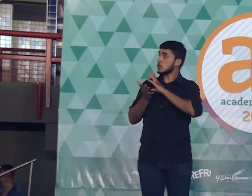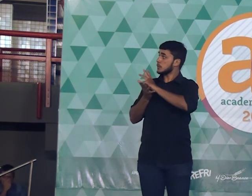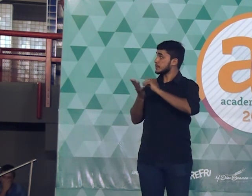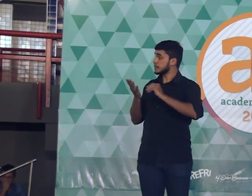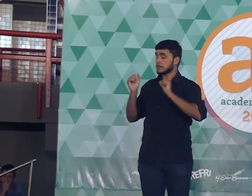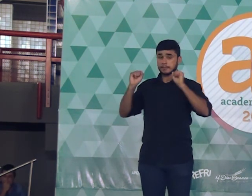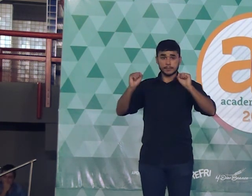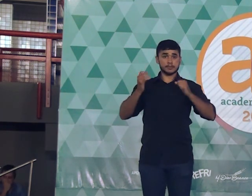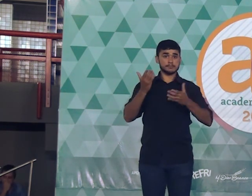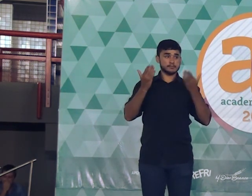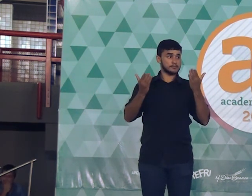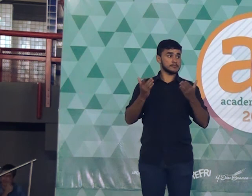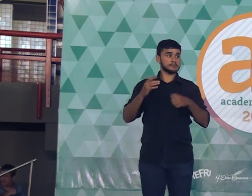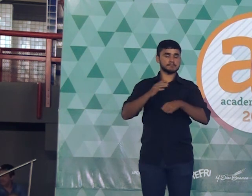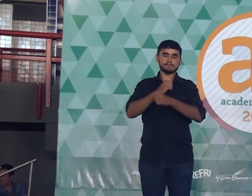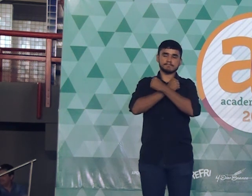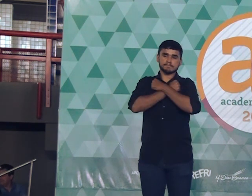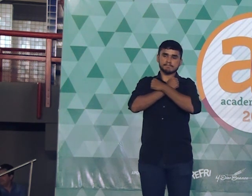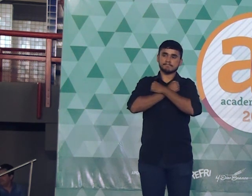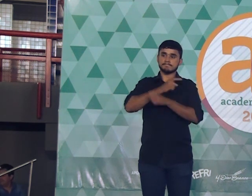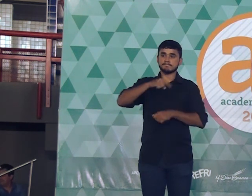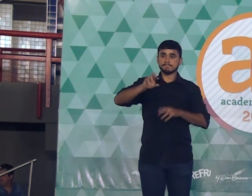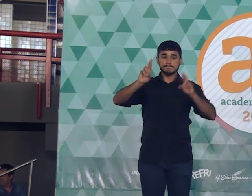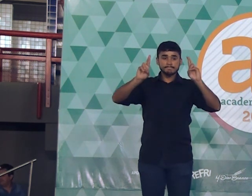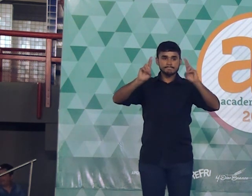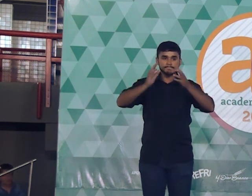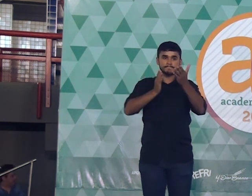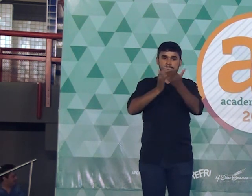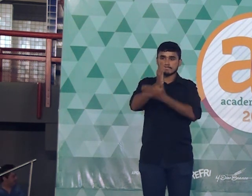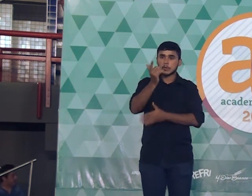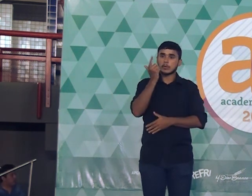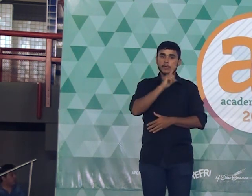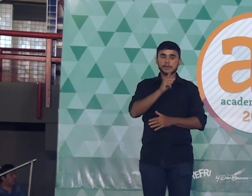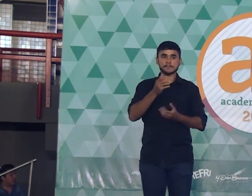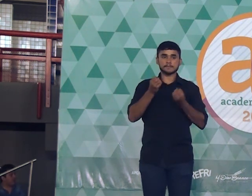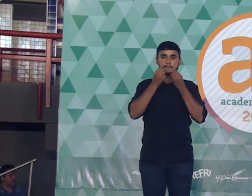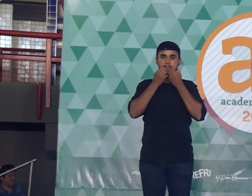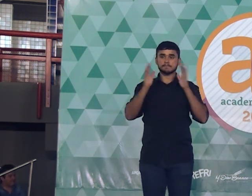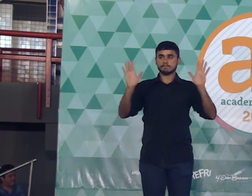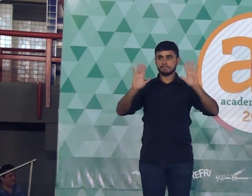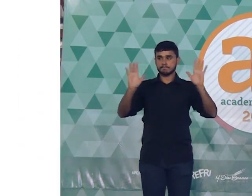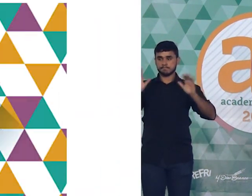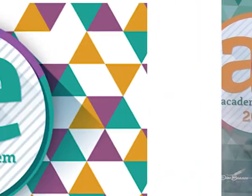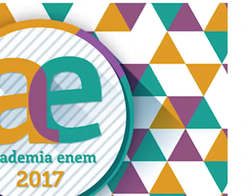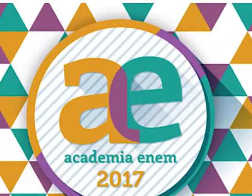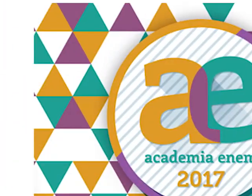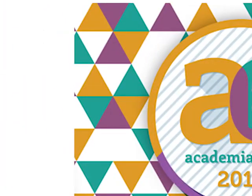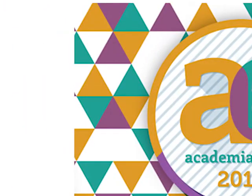abraço, eu vou estar torcendo pela aprovação de vocês. Tudo de melhor para vocês. Valeu, galera.